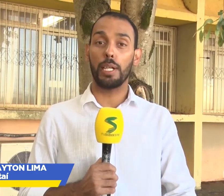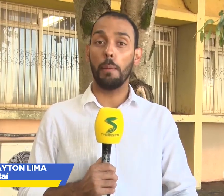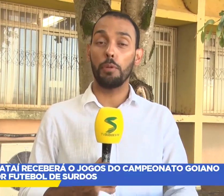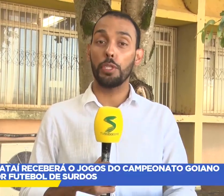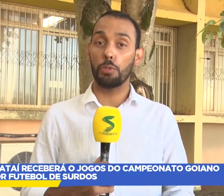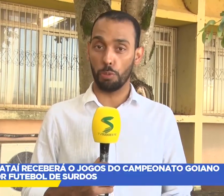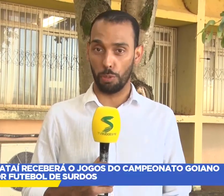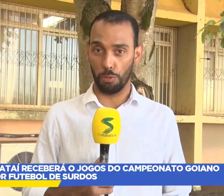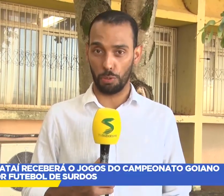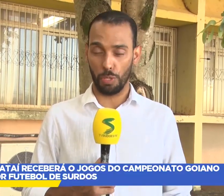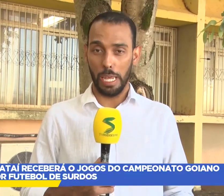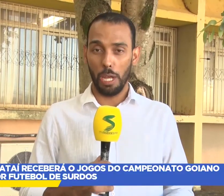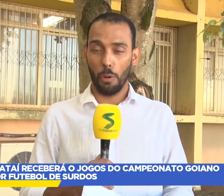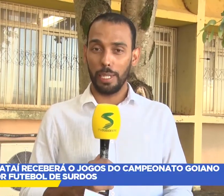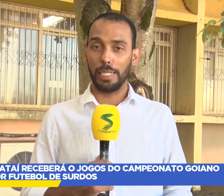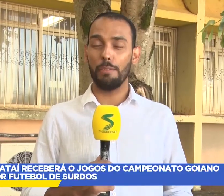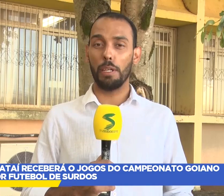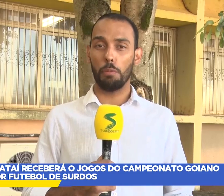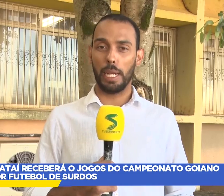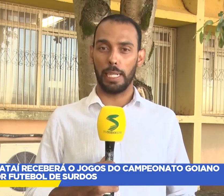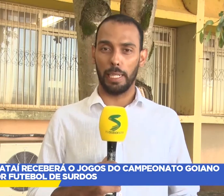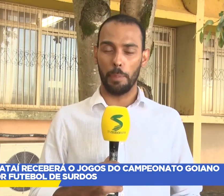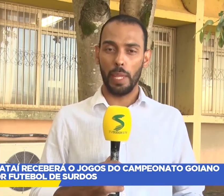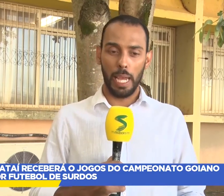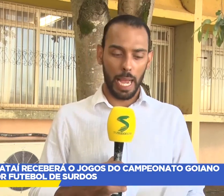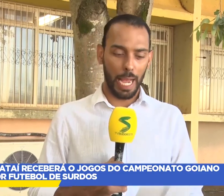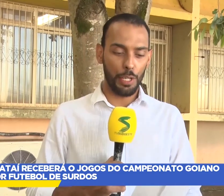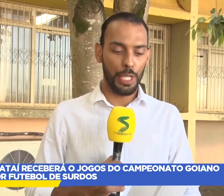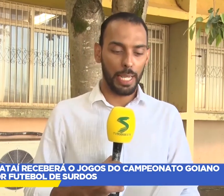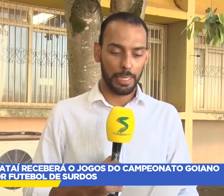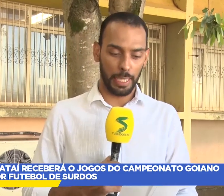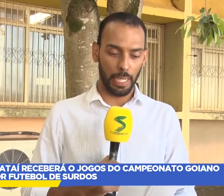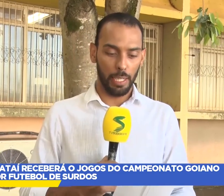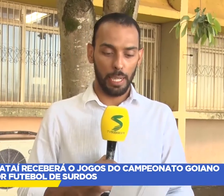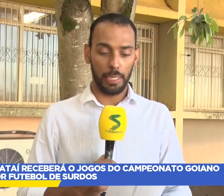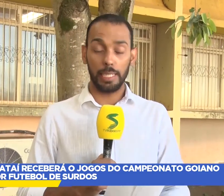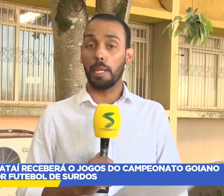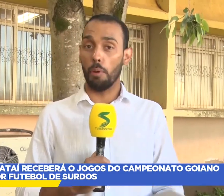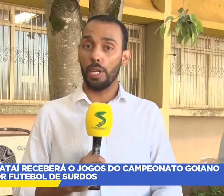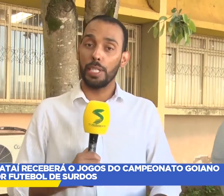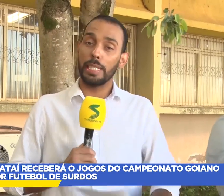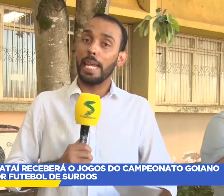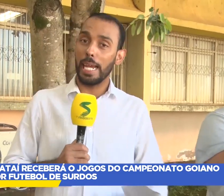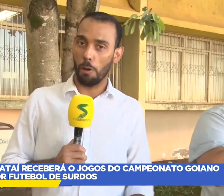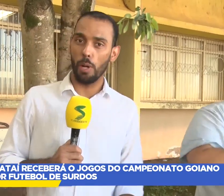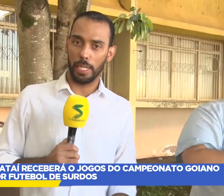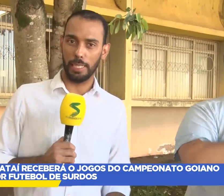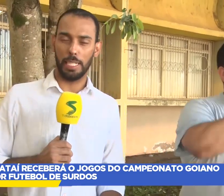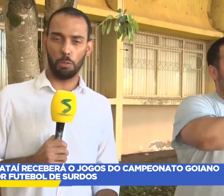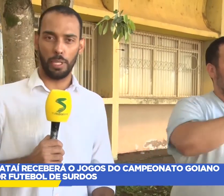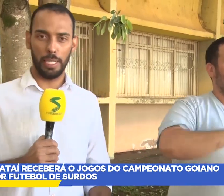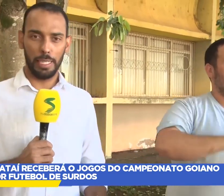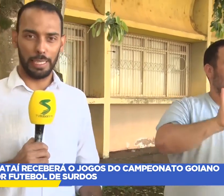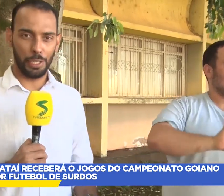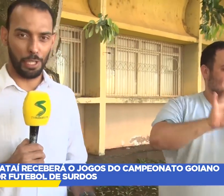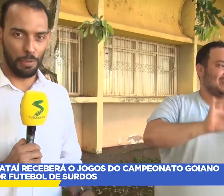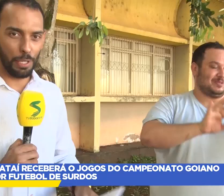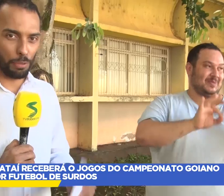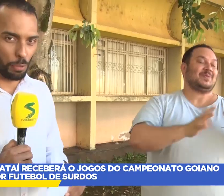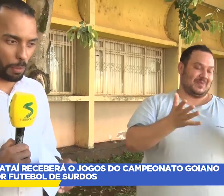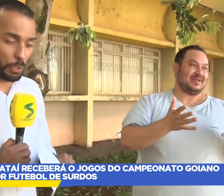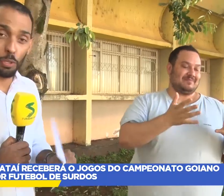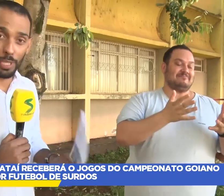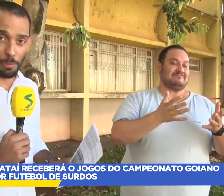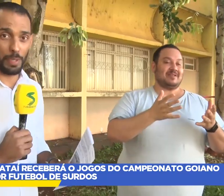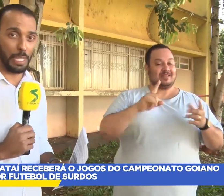Futebol de Campo de Surdos. Olha que evento bacana. A Jéssica, a Jéssica Borges, é a organizadora deste